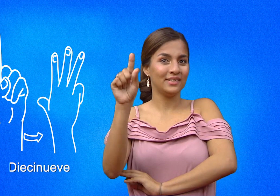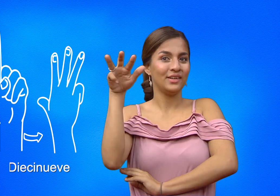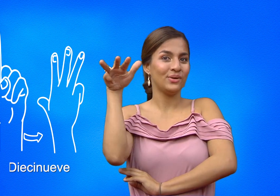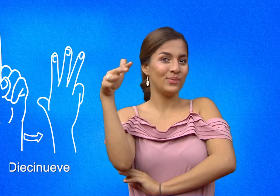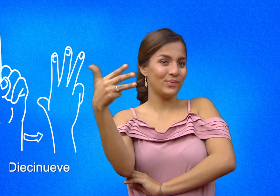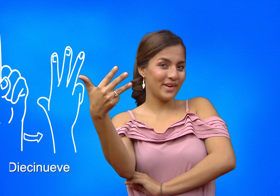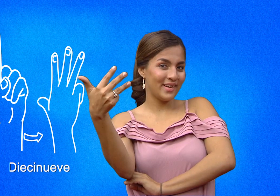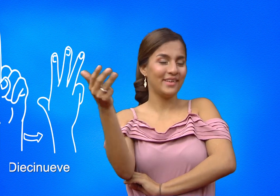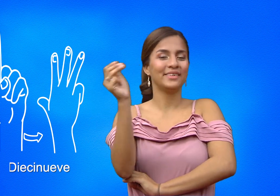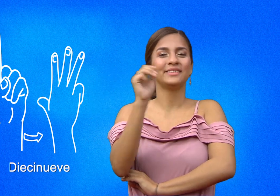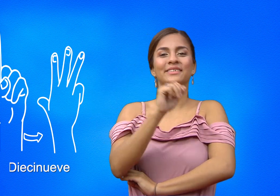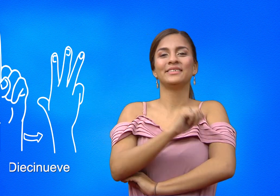19